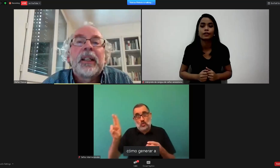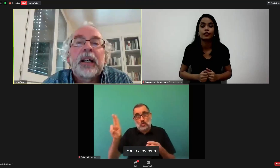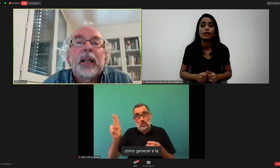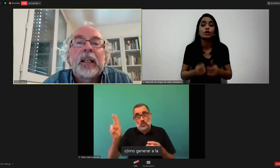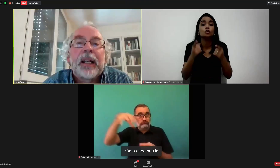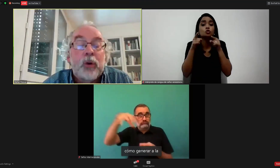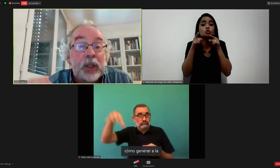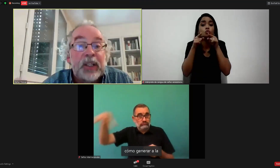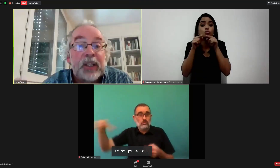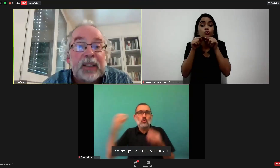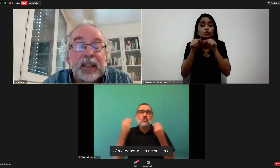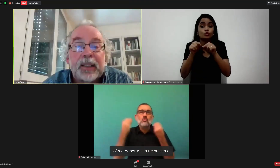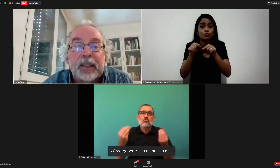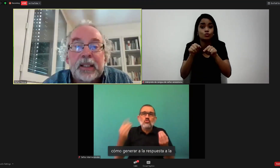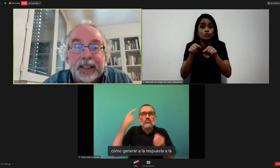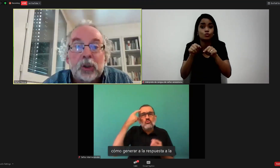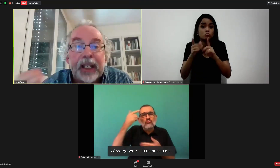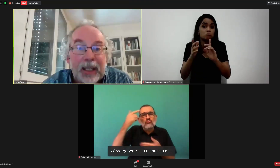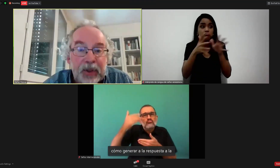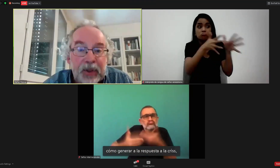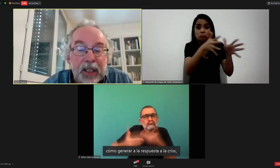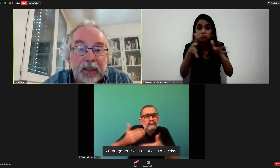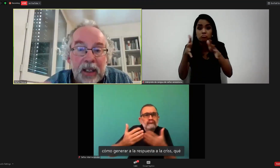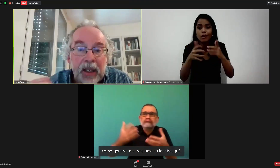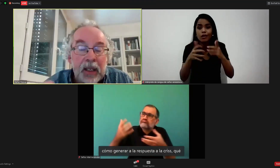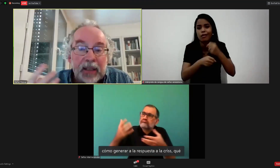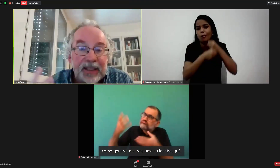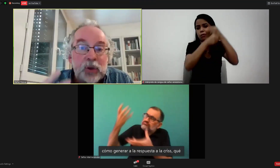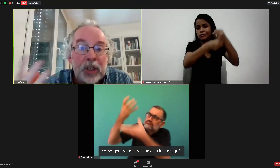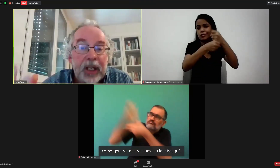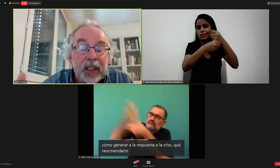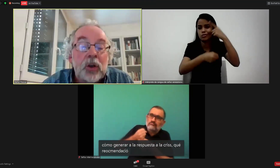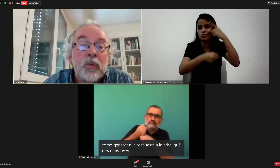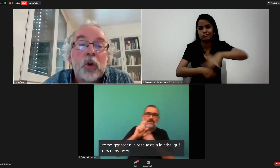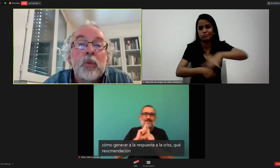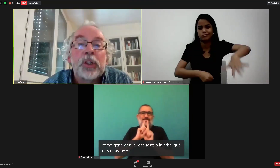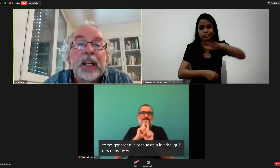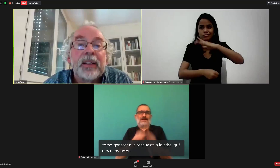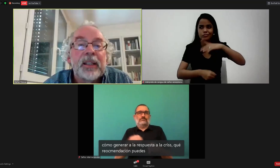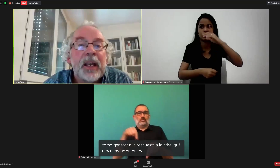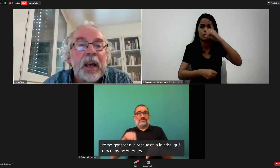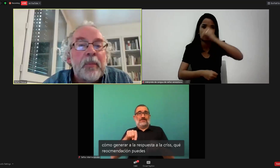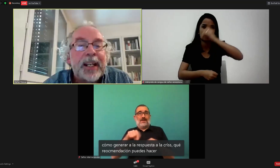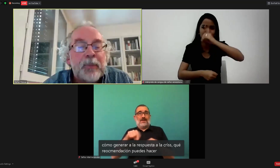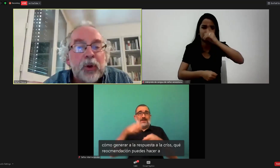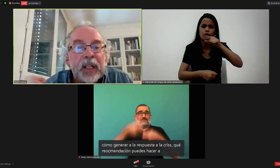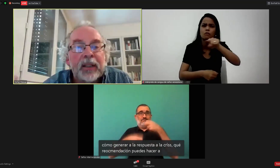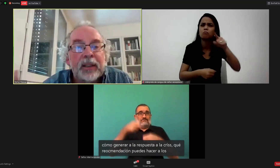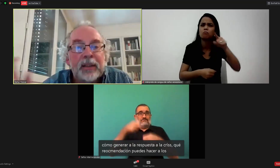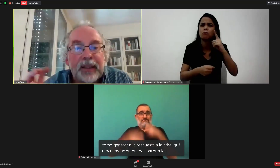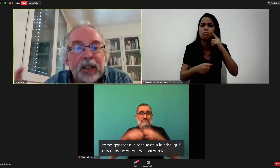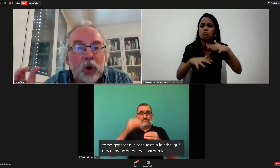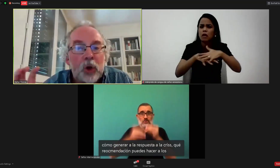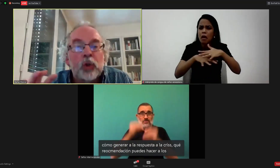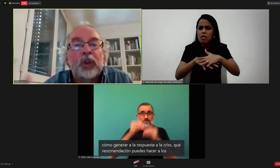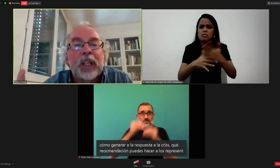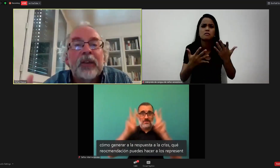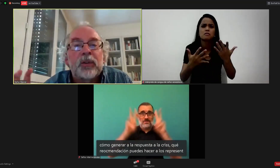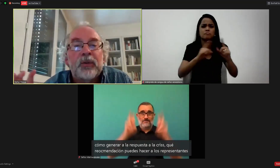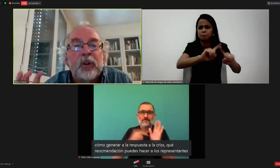podrías hacer a los representantes del sector de la discapacidad, a esas ONGs como Reales, para poder